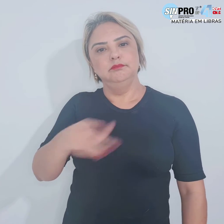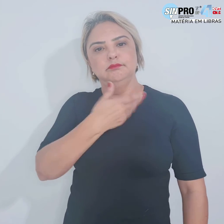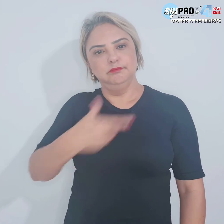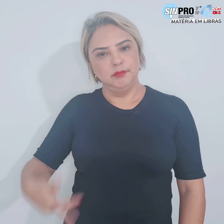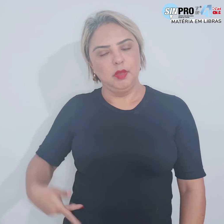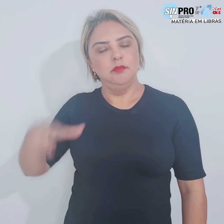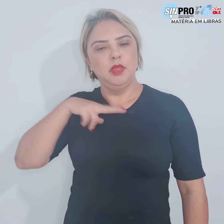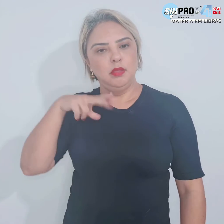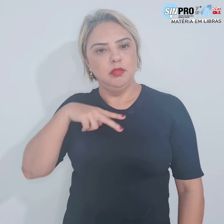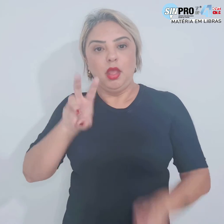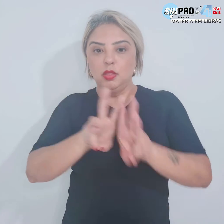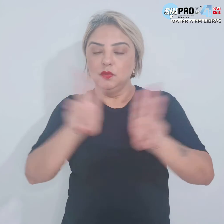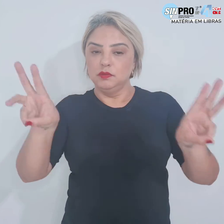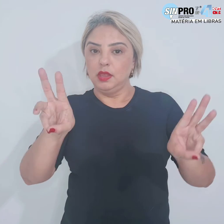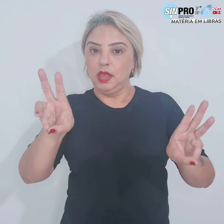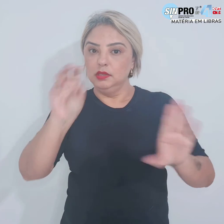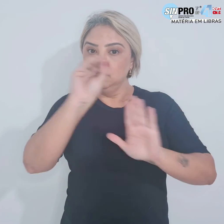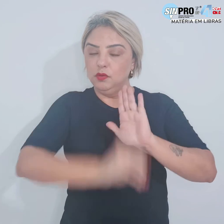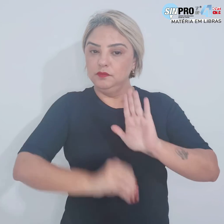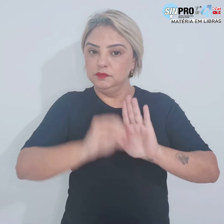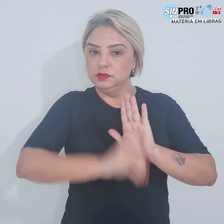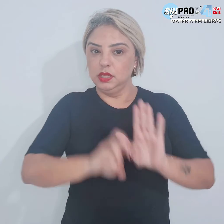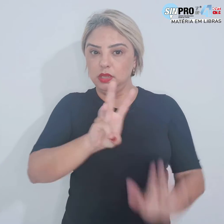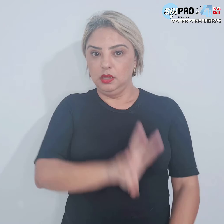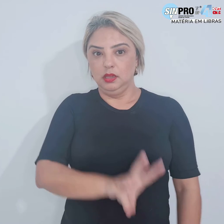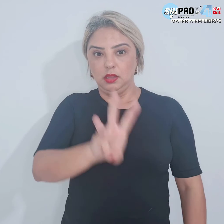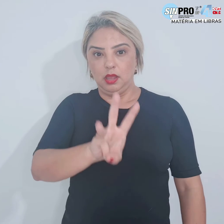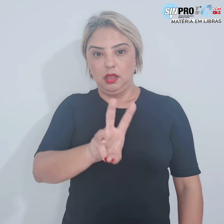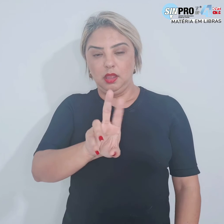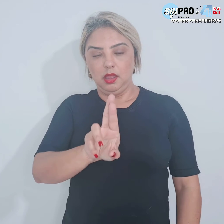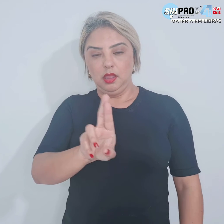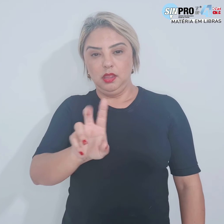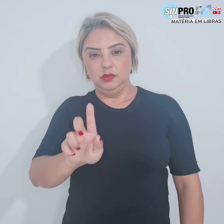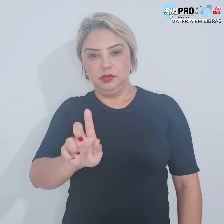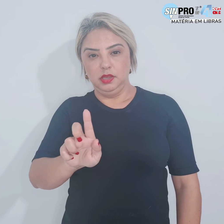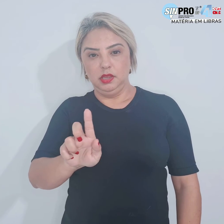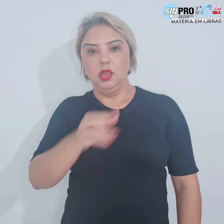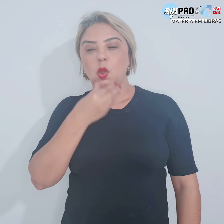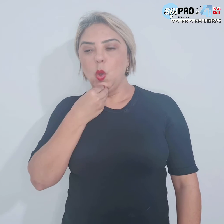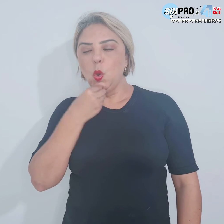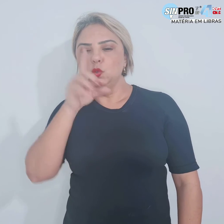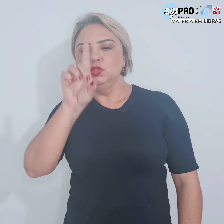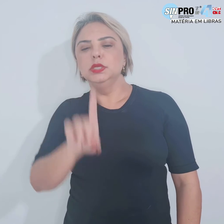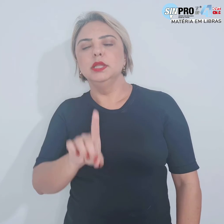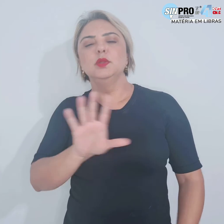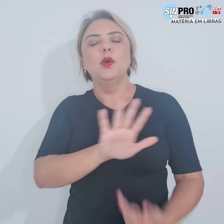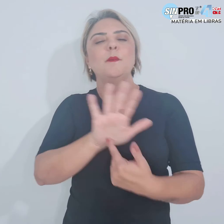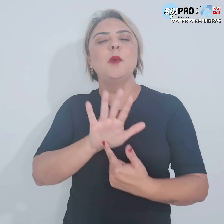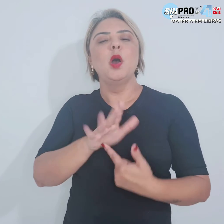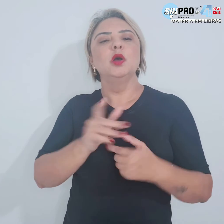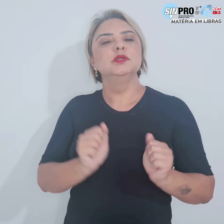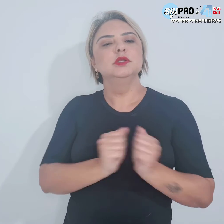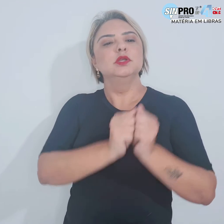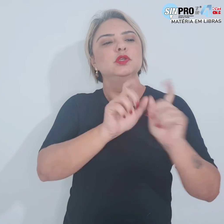público-privadas. No site oficial do WRG, Andrew aparece